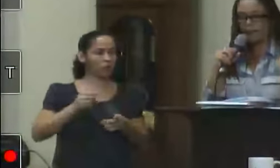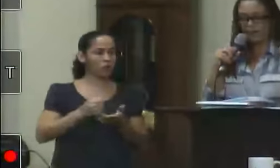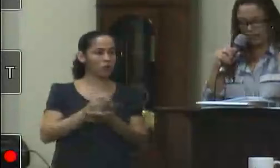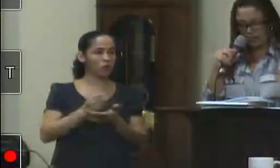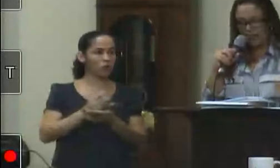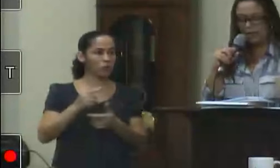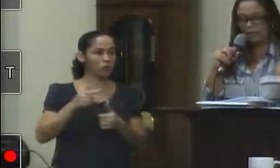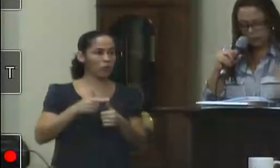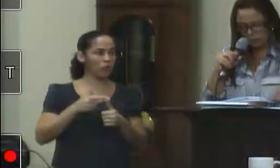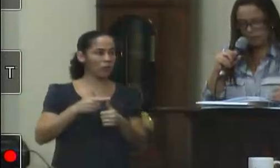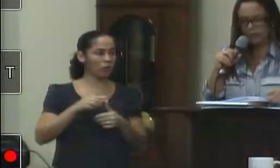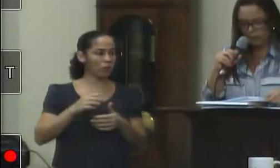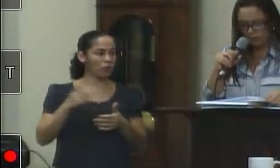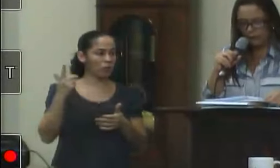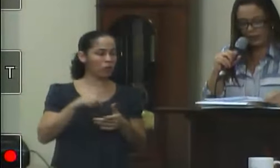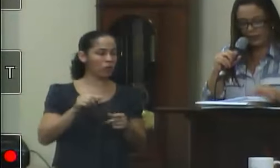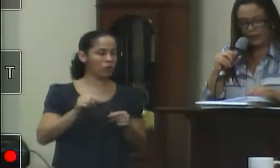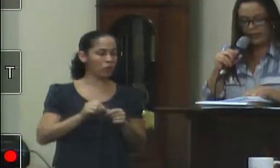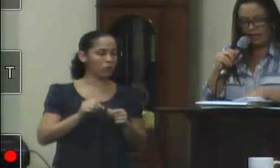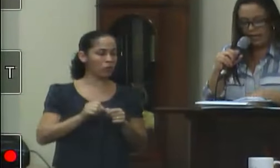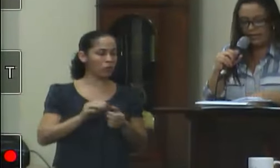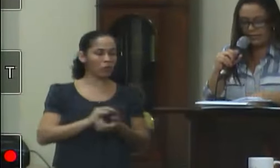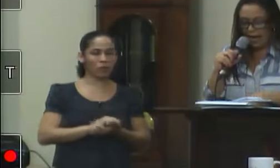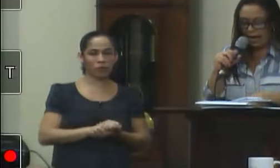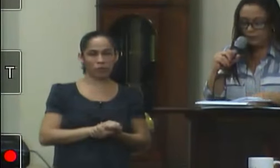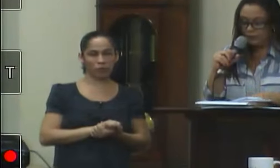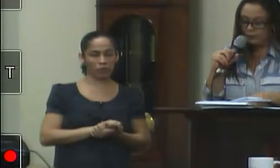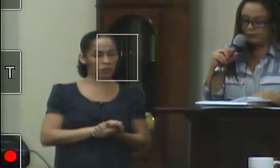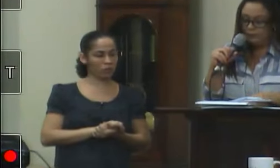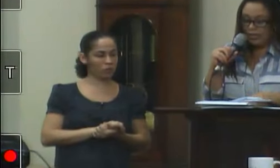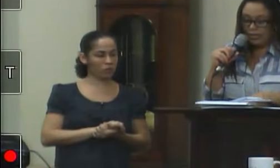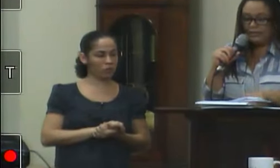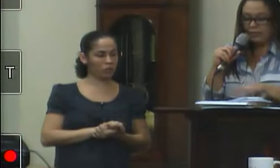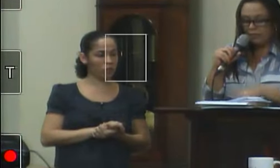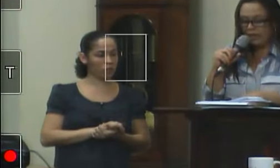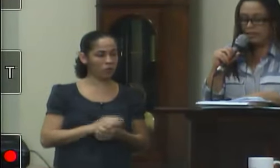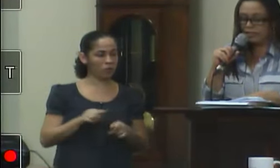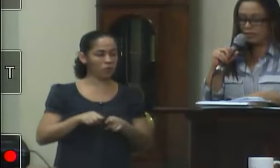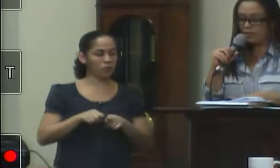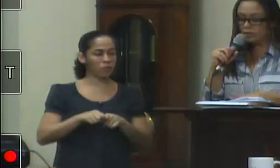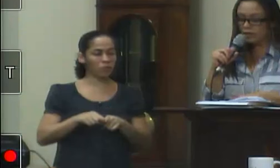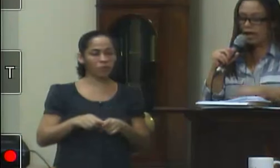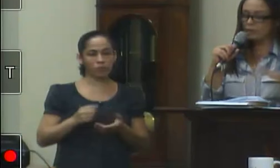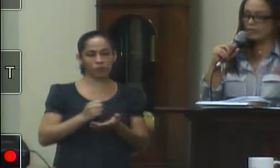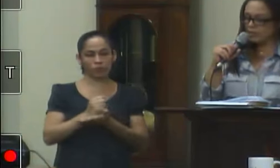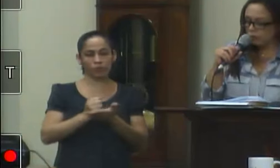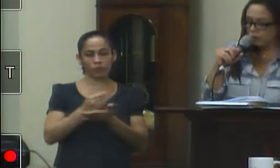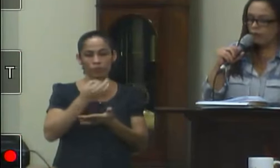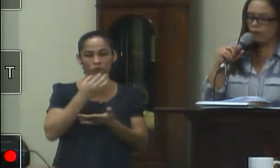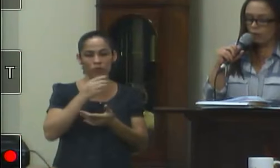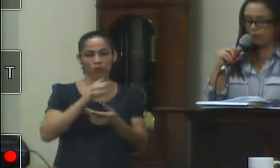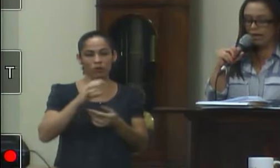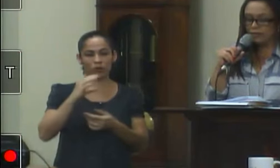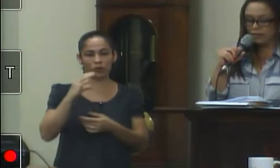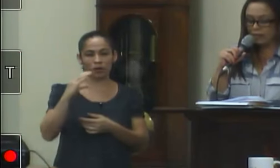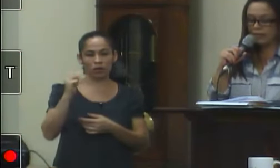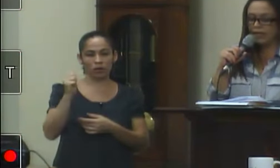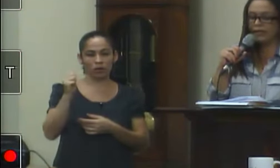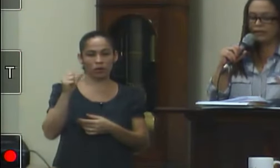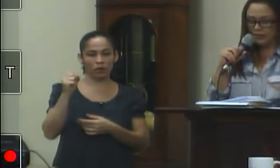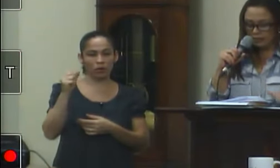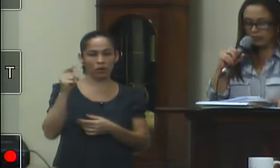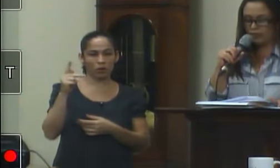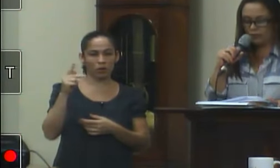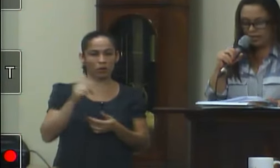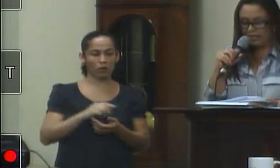na primeira, repetimos e já foi realizado. E também medicamentos do CAPES que não foram comprados na